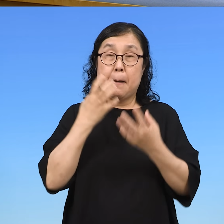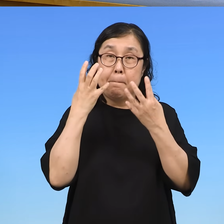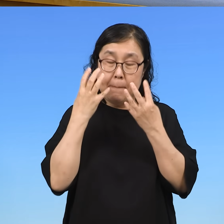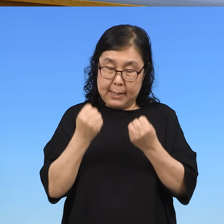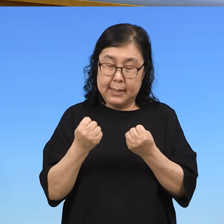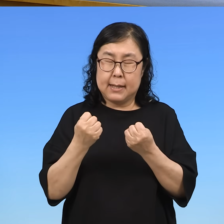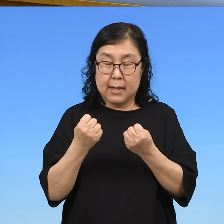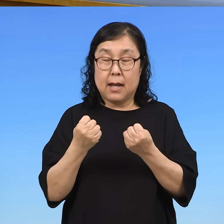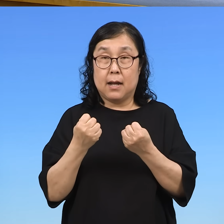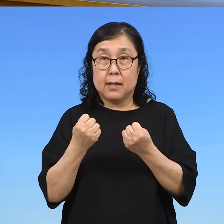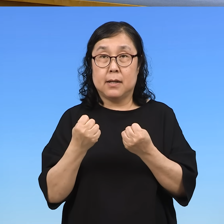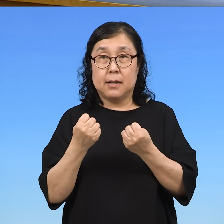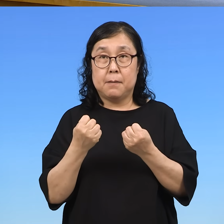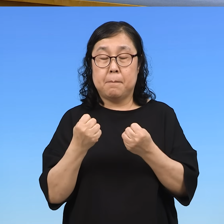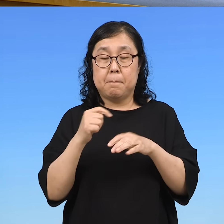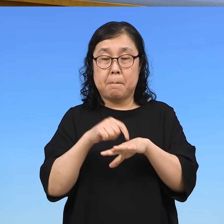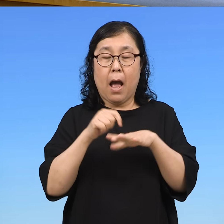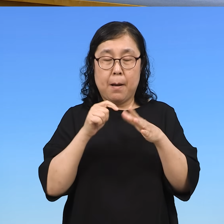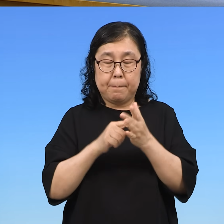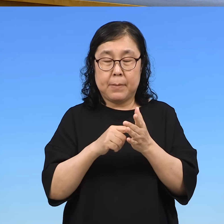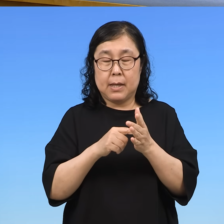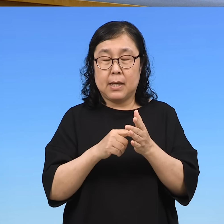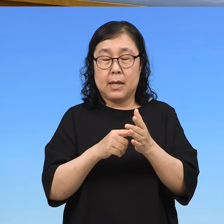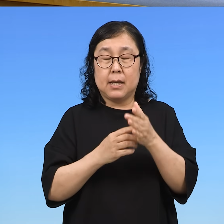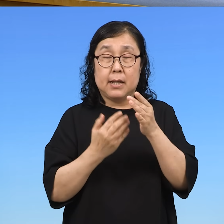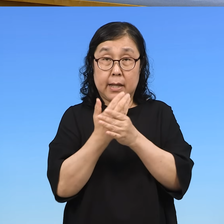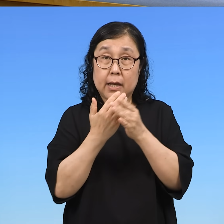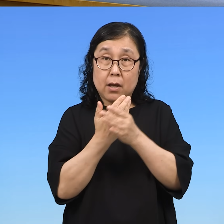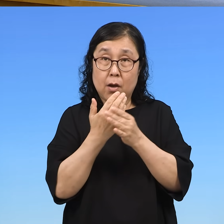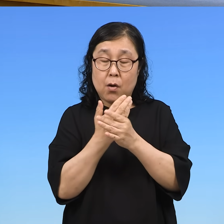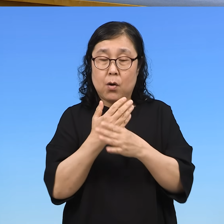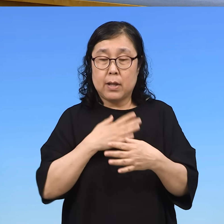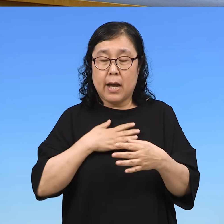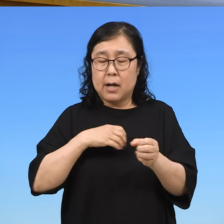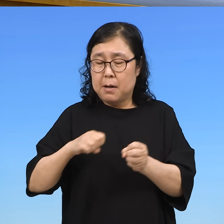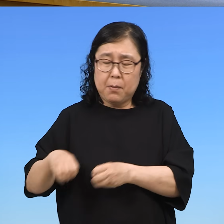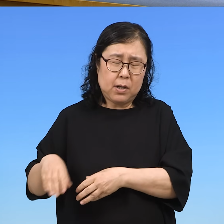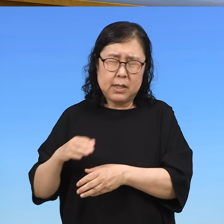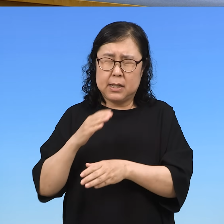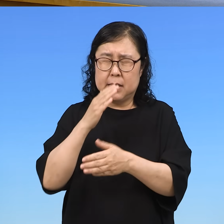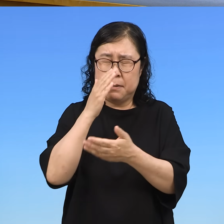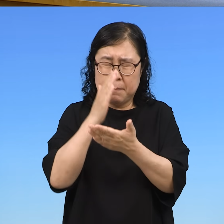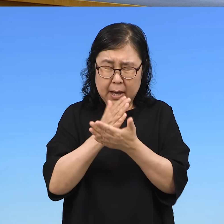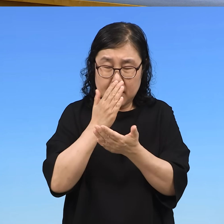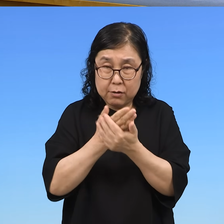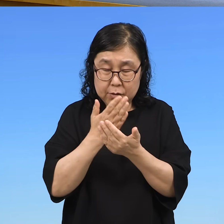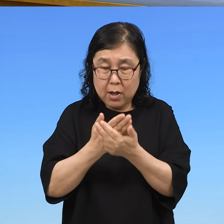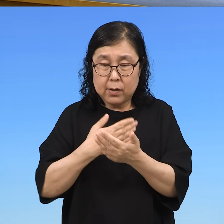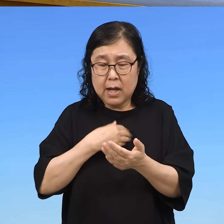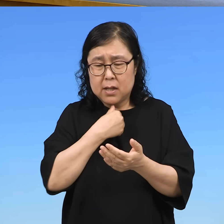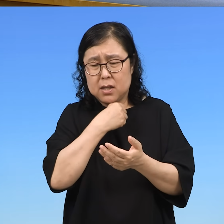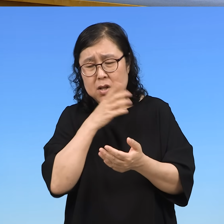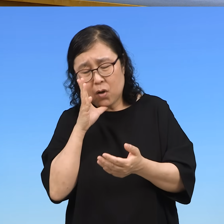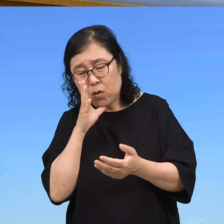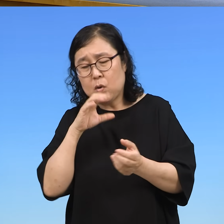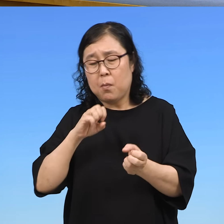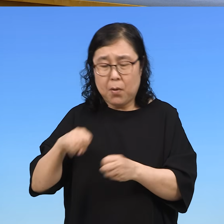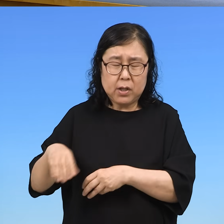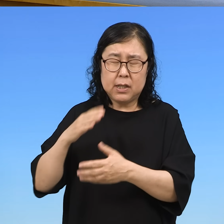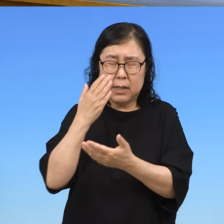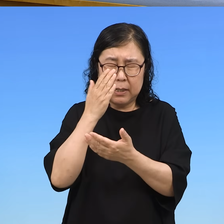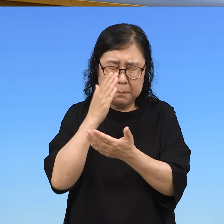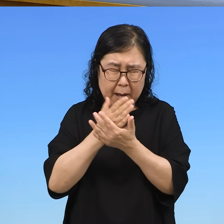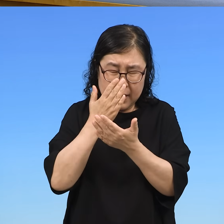높아심이 그거 아닙니까? 이렇게 조바심을 가지고 하나님 앞에 나 버리지 말아달라고, 내가 늙을 때도 나 버리지